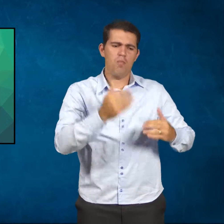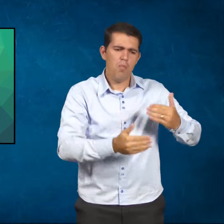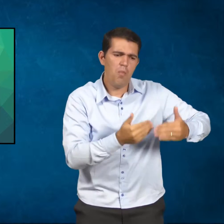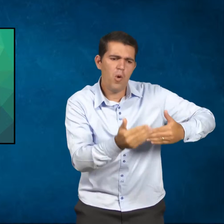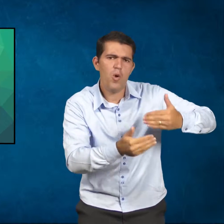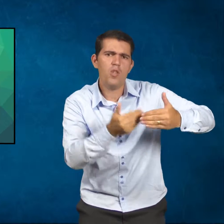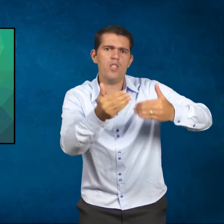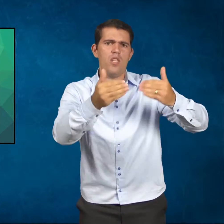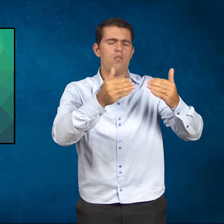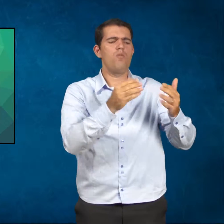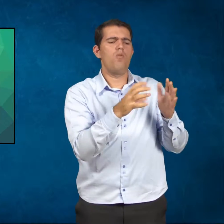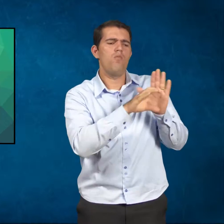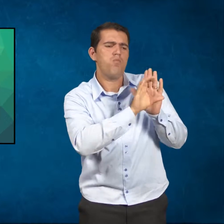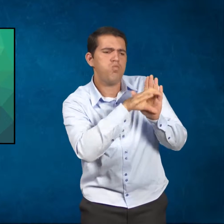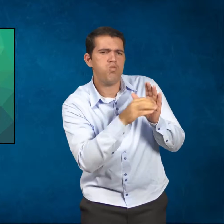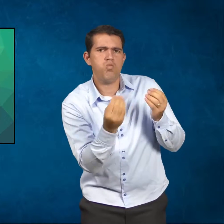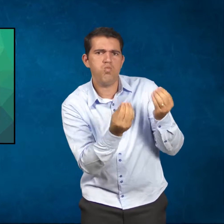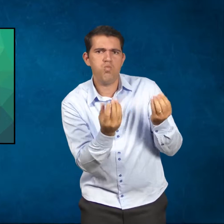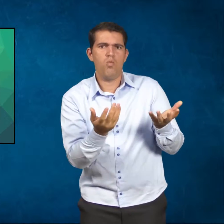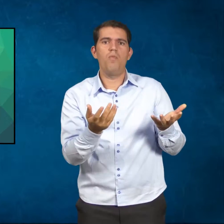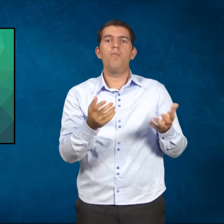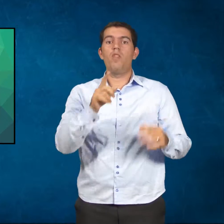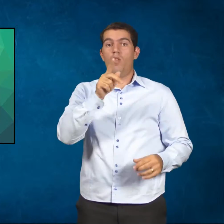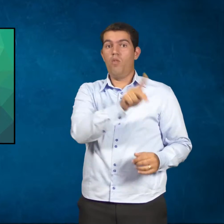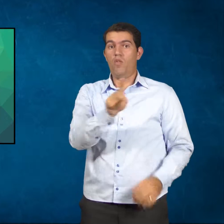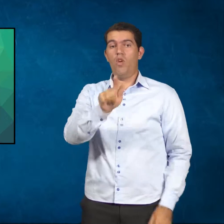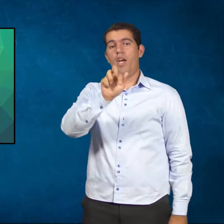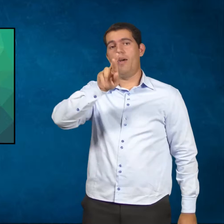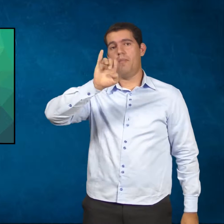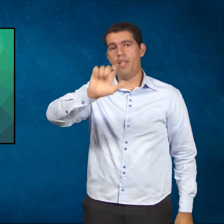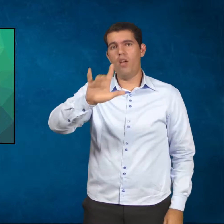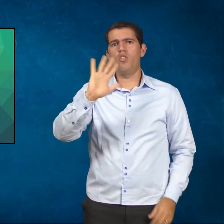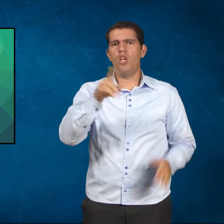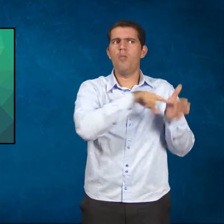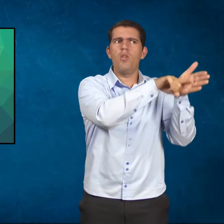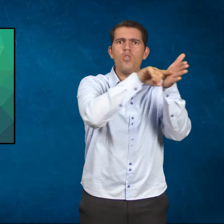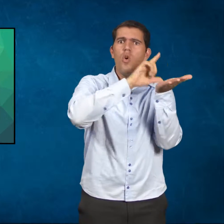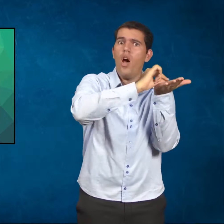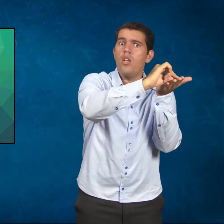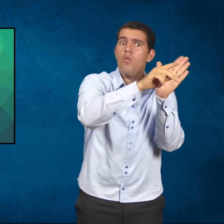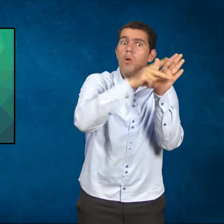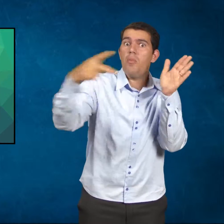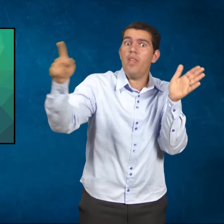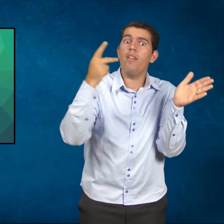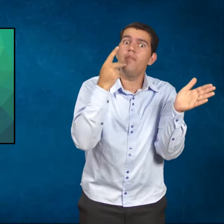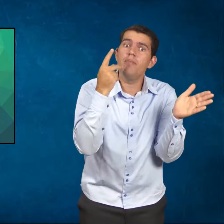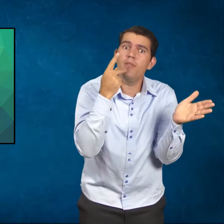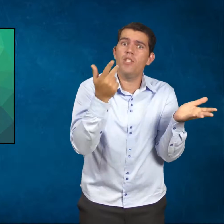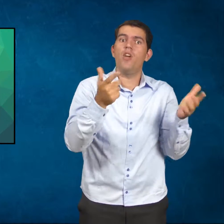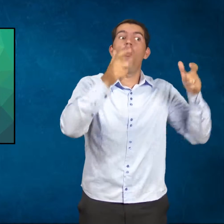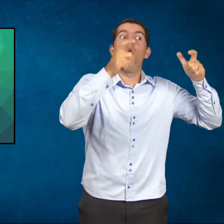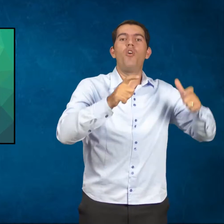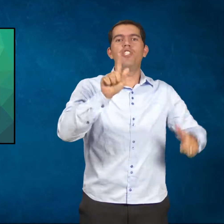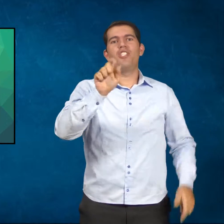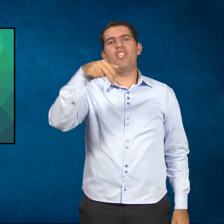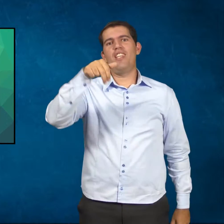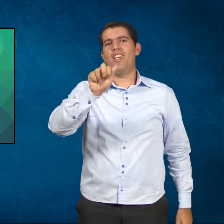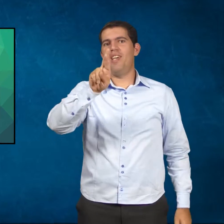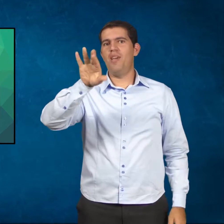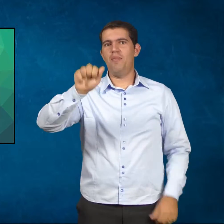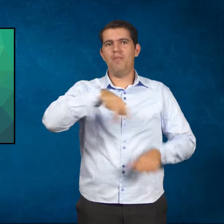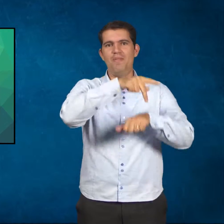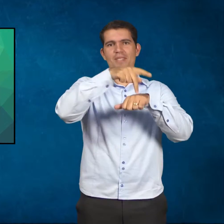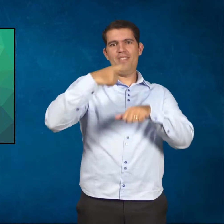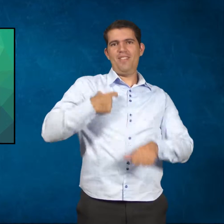desenvolvimento de um conceito. O professor Gabriel realizou sua pesquisa nos arquivos de Jean Piaget, em Genebra, na